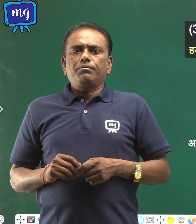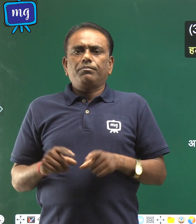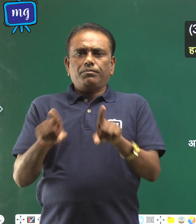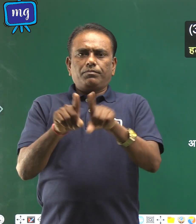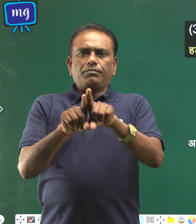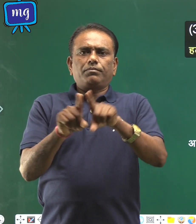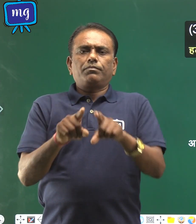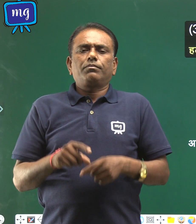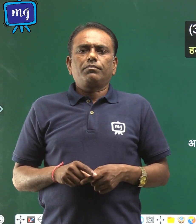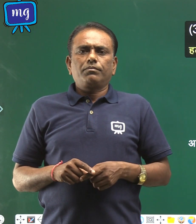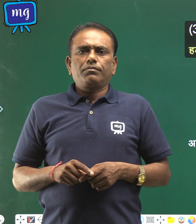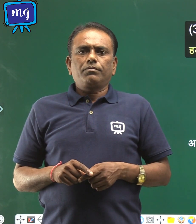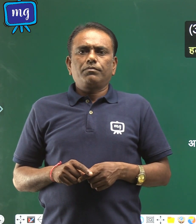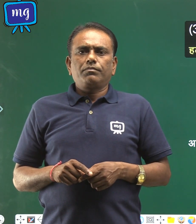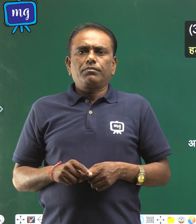बराबर